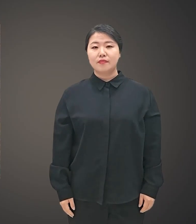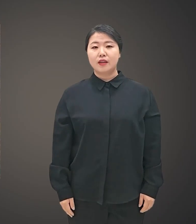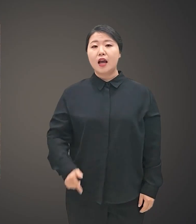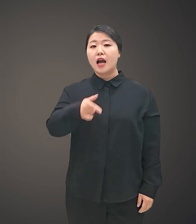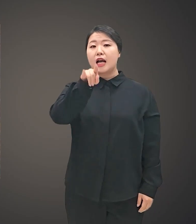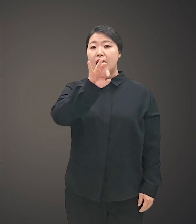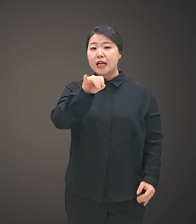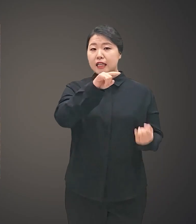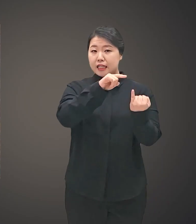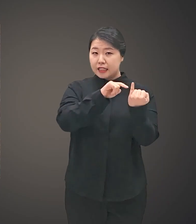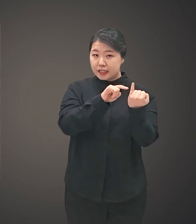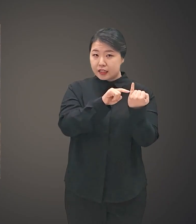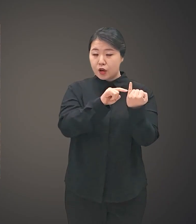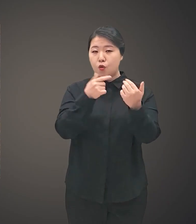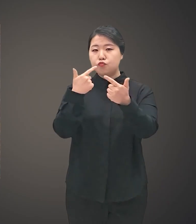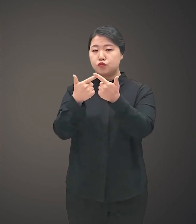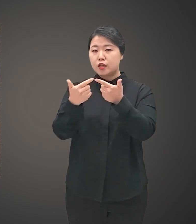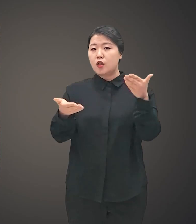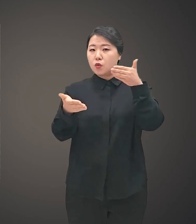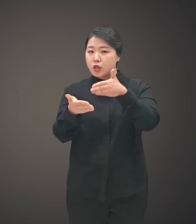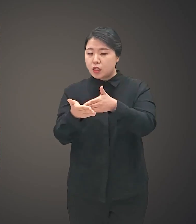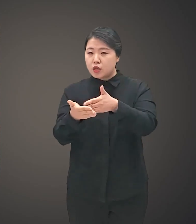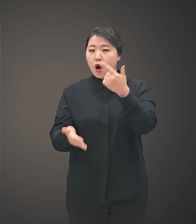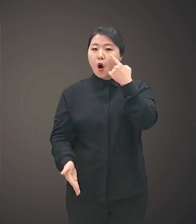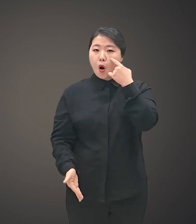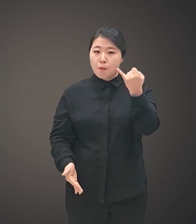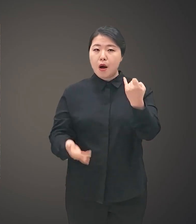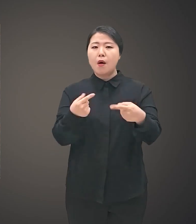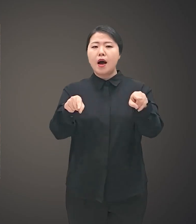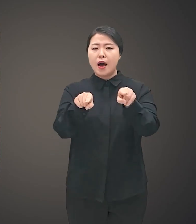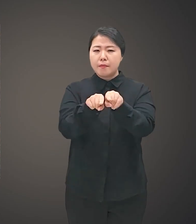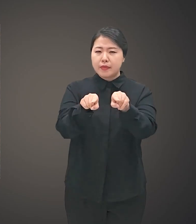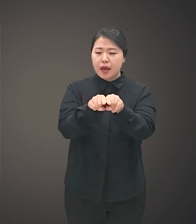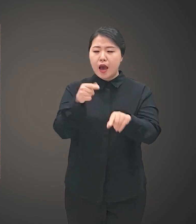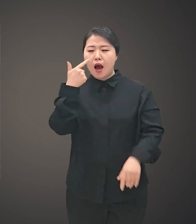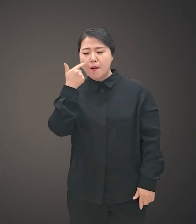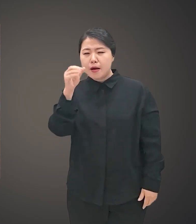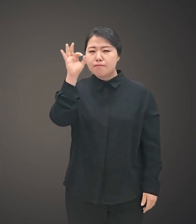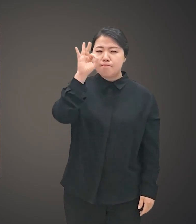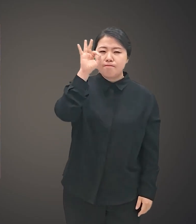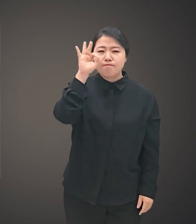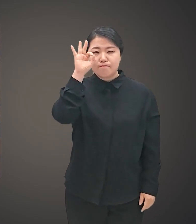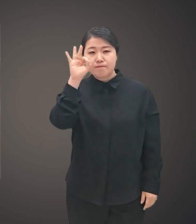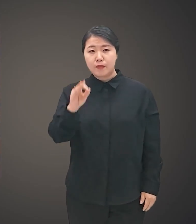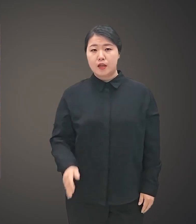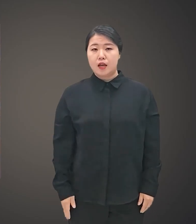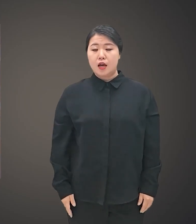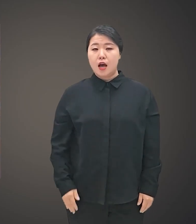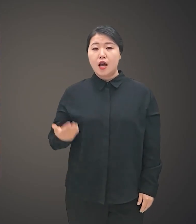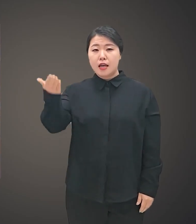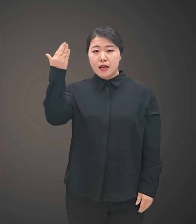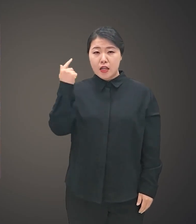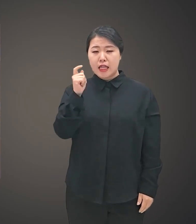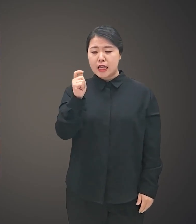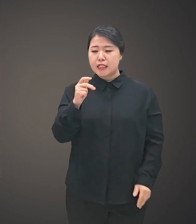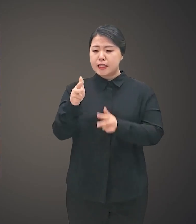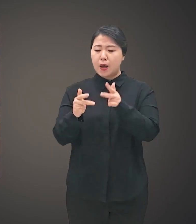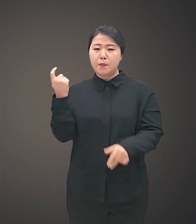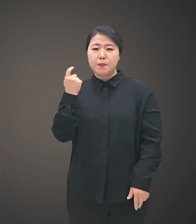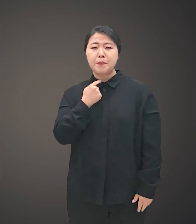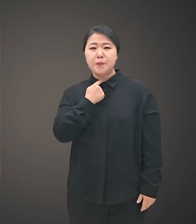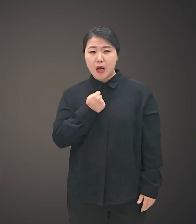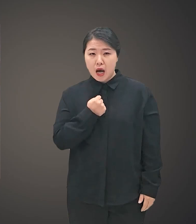강희는 부산에 도착해 엄마와 함께 거리를 헤매면서 아버지를 찾았죠. 택시 사업을 했다는